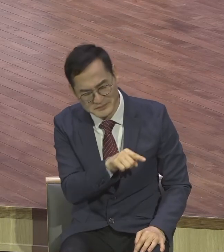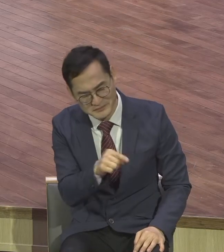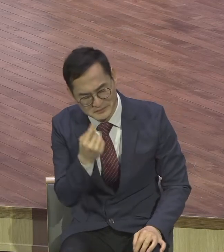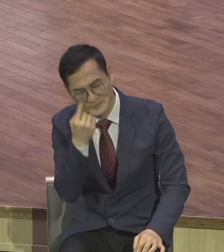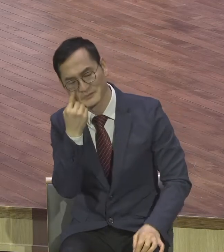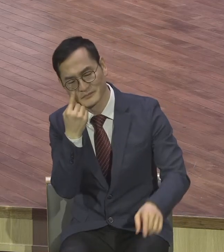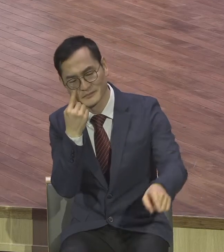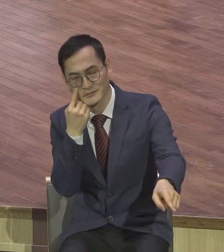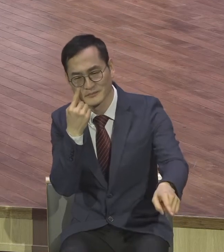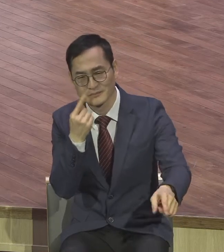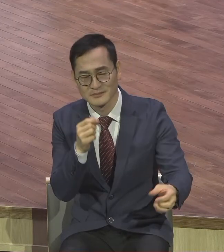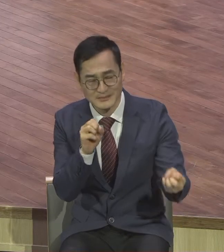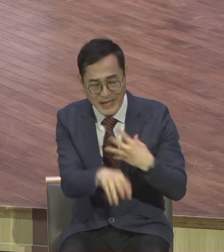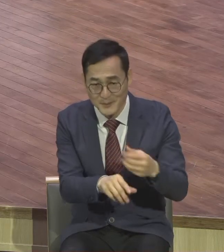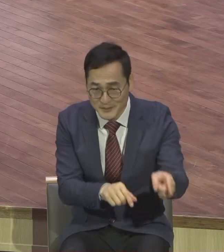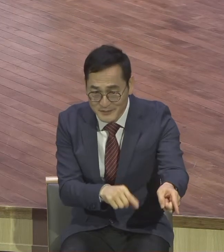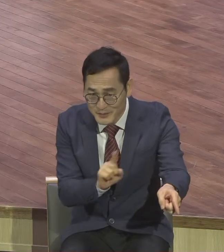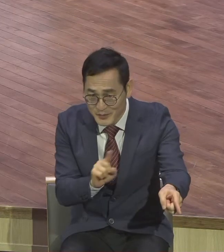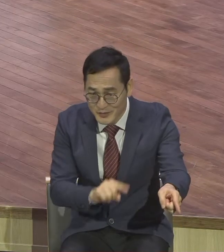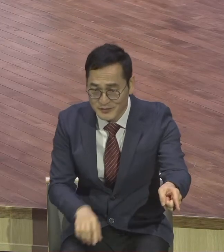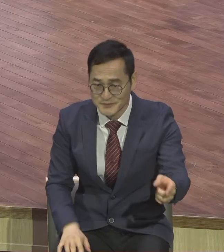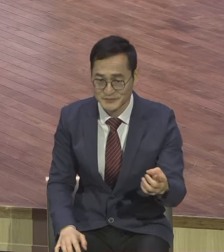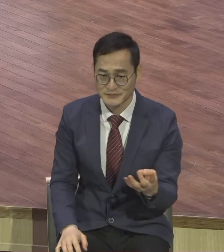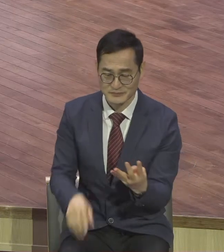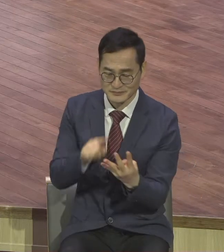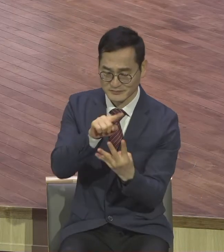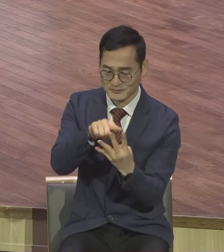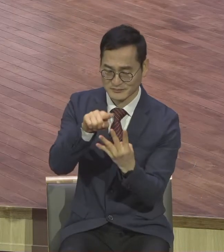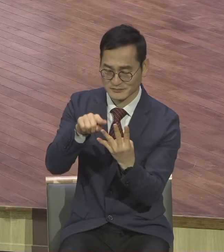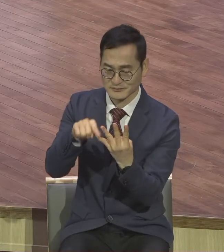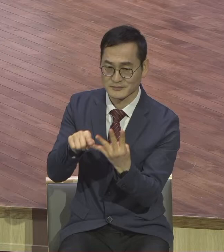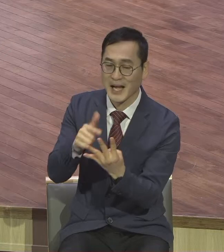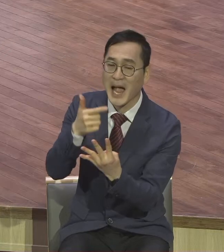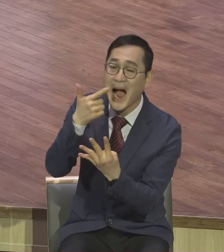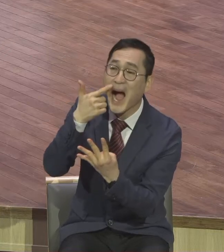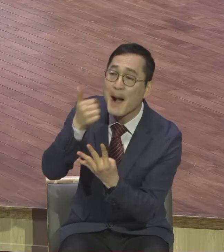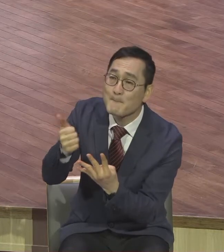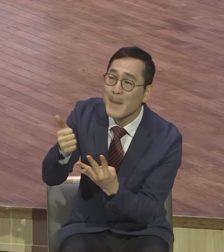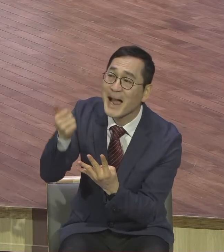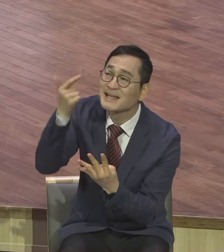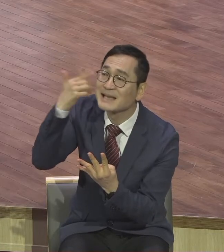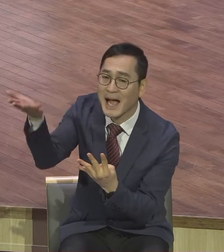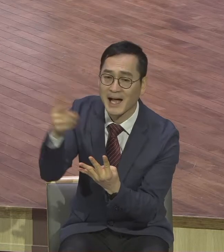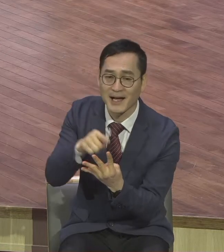답을 쓴 답이 기가 막혀요. 답이 뭐냐 아빠인가